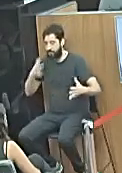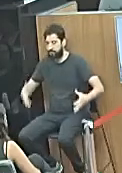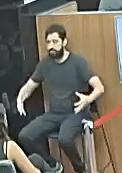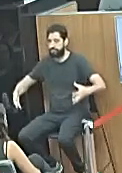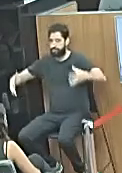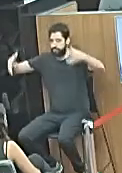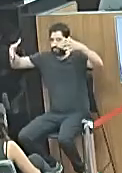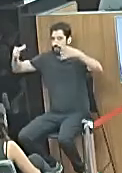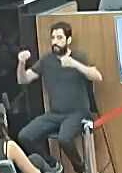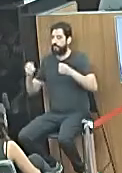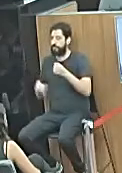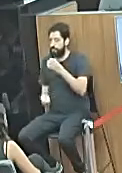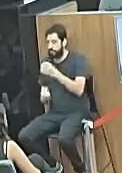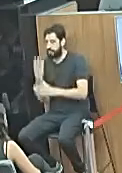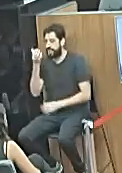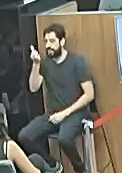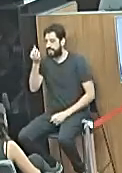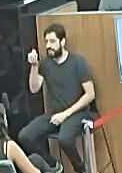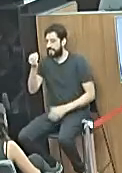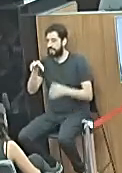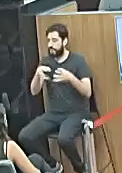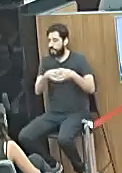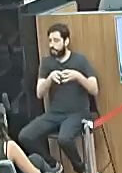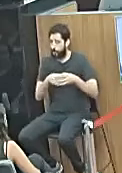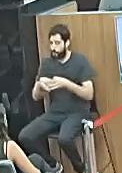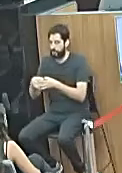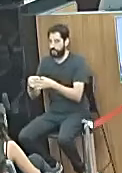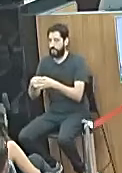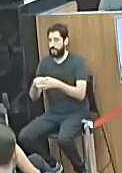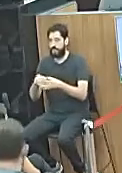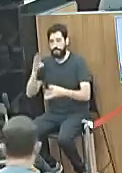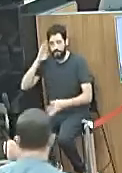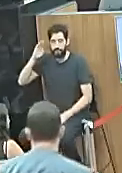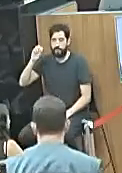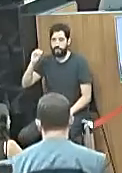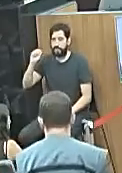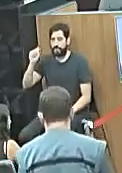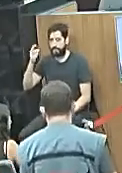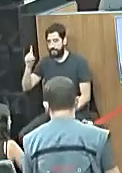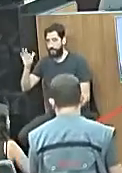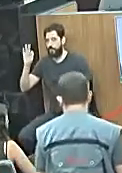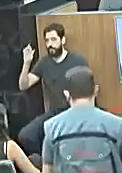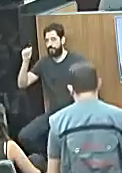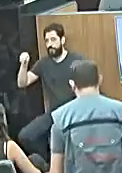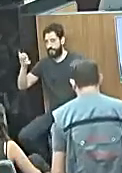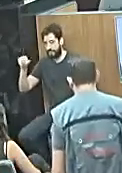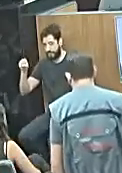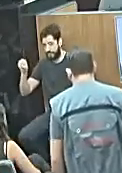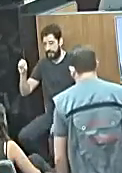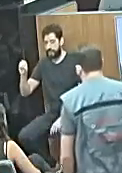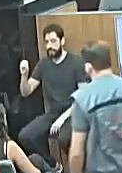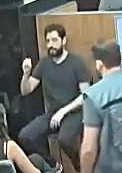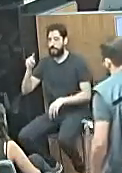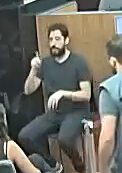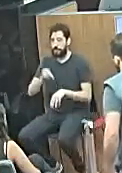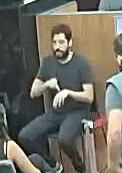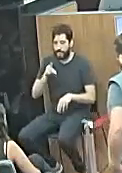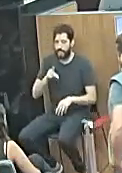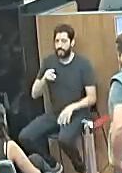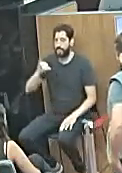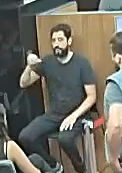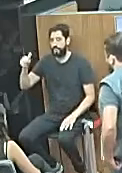nos municípios de ubaí são francisco pedras de maria da cruz januária